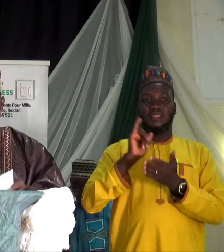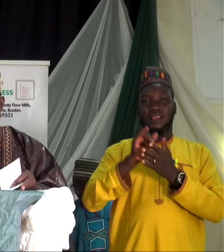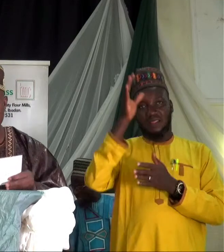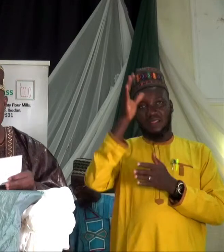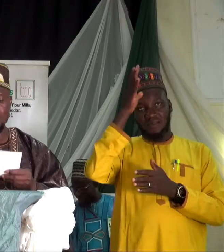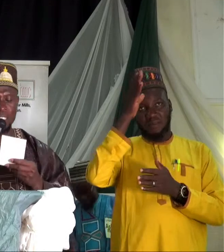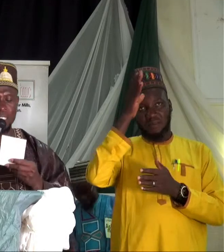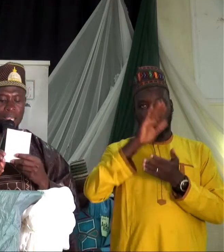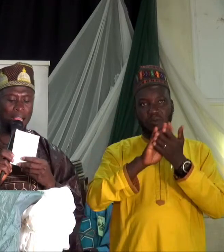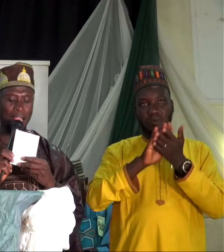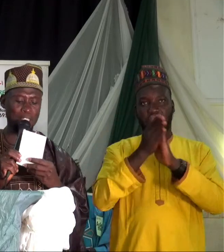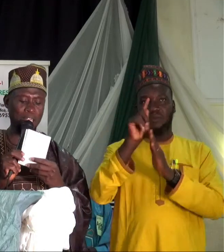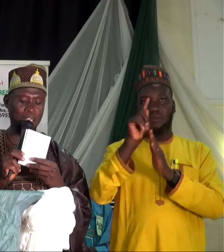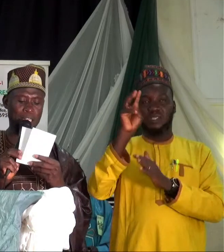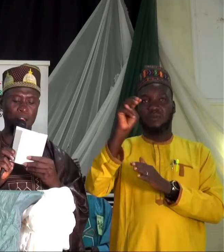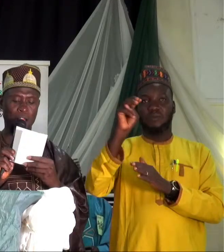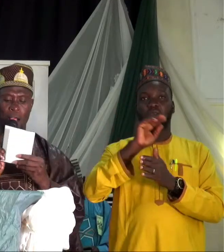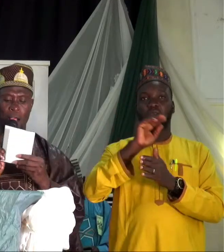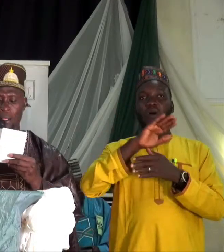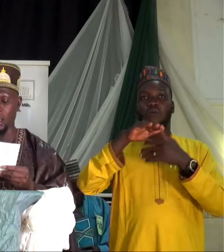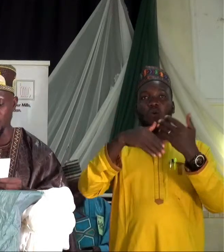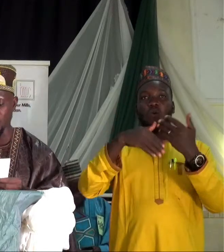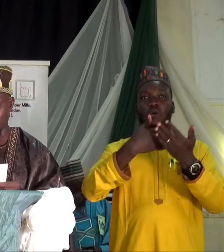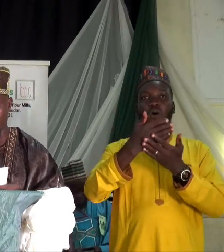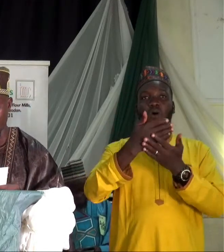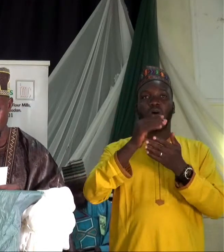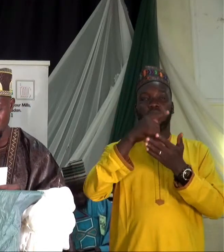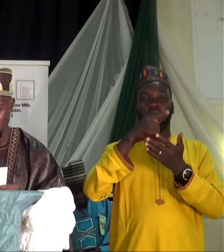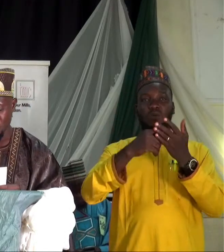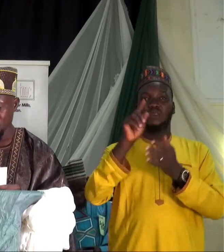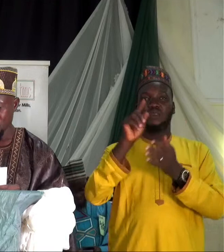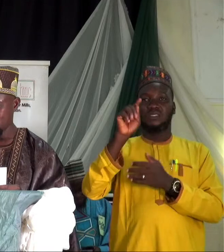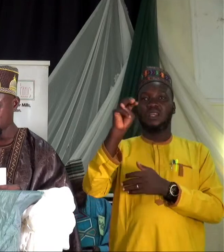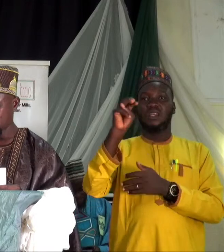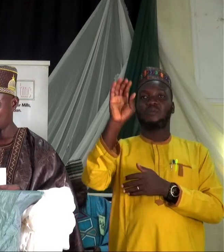ti TMC se ajo se na ni Abawa Imam Abdulwasi